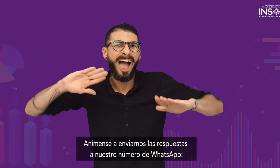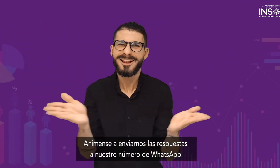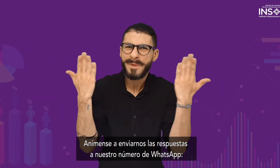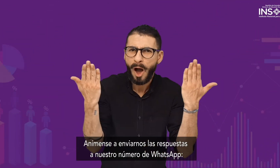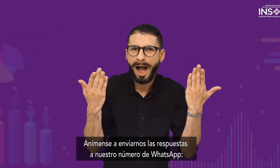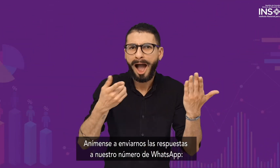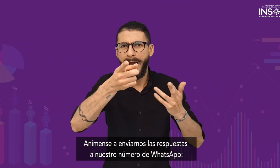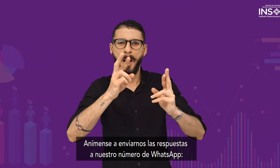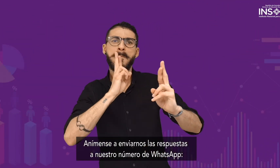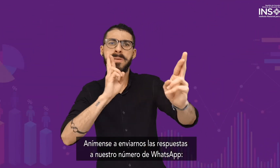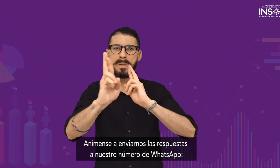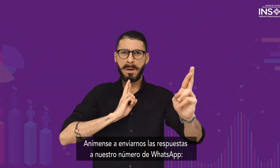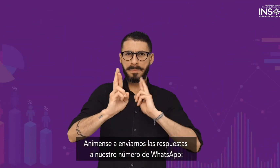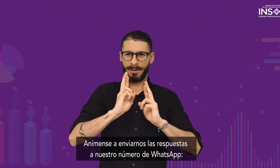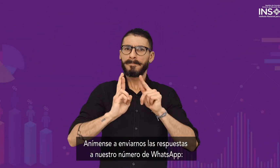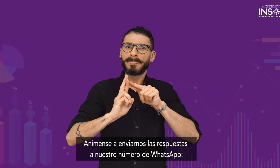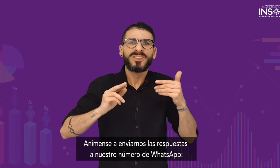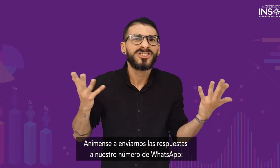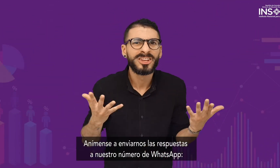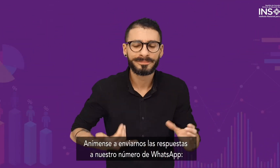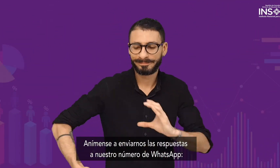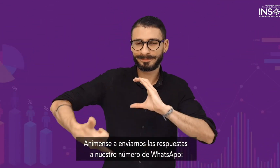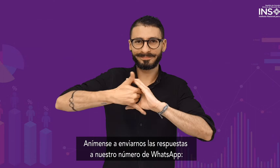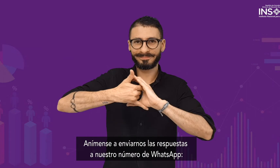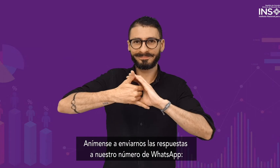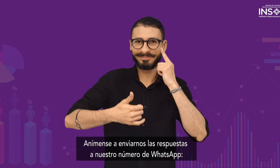Anímense a enviarnos las respuestas a nuestro número de WhatsApp.